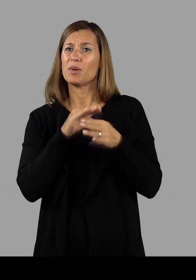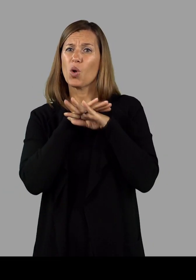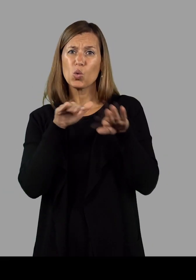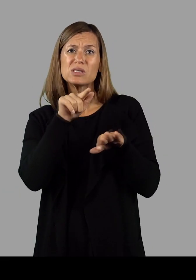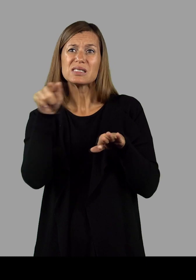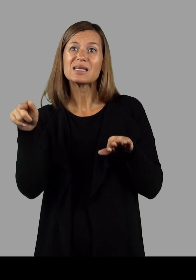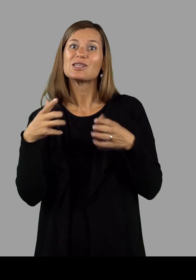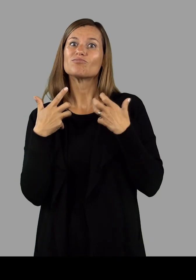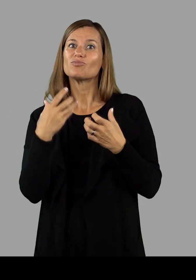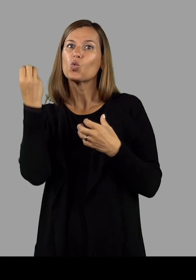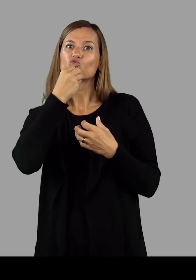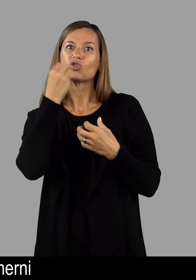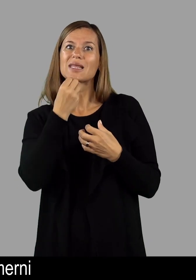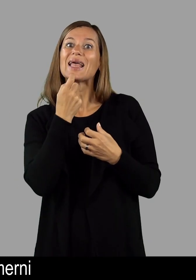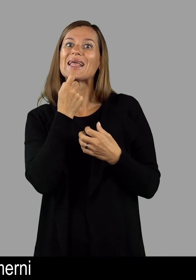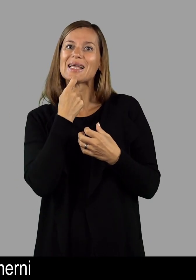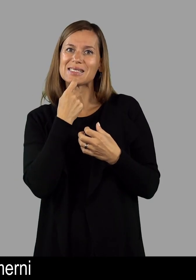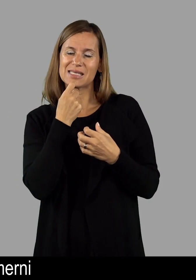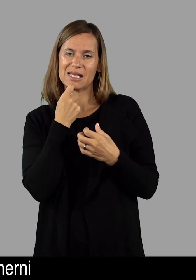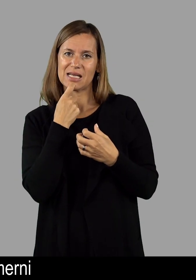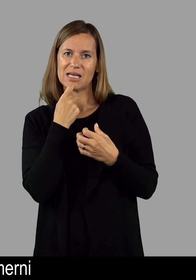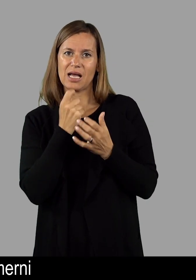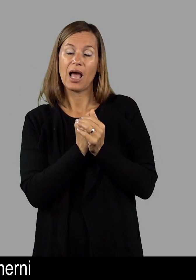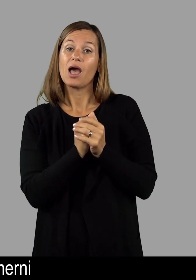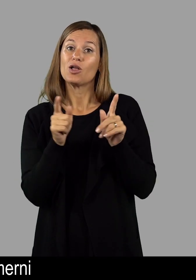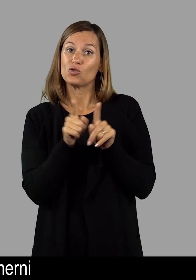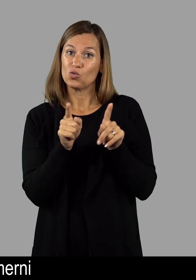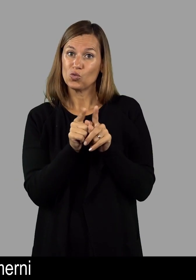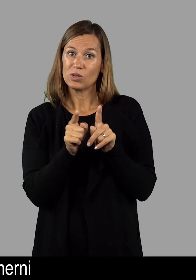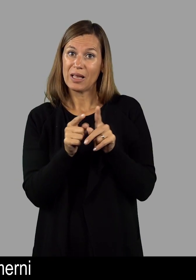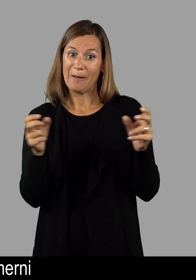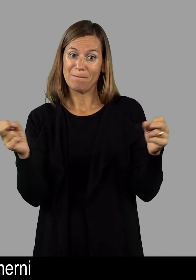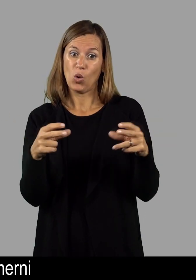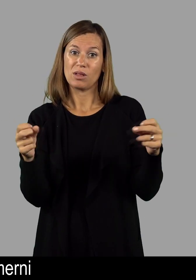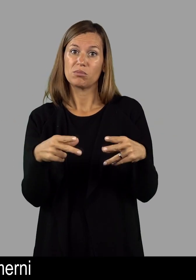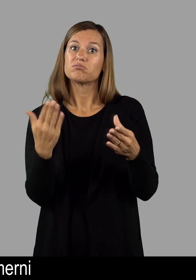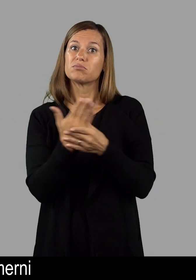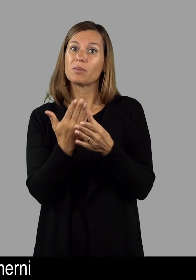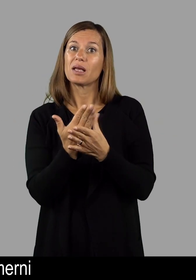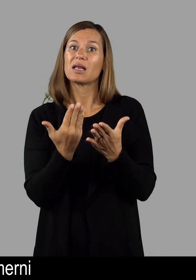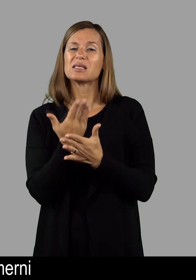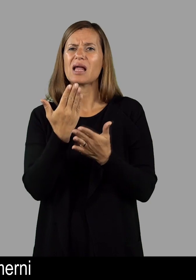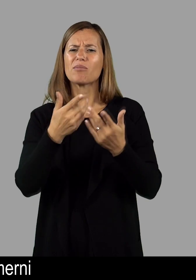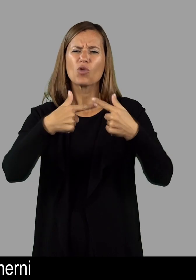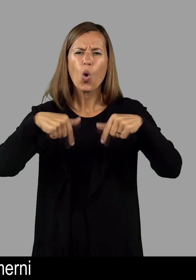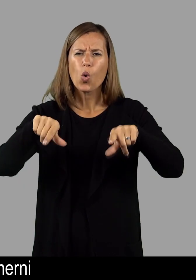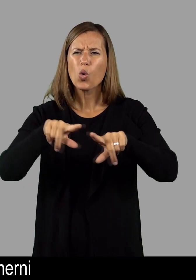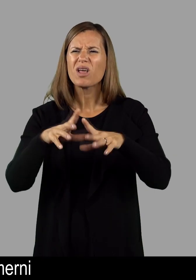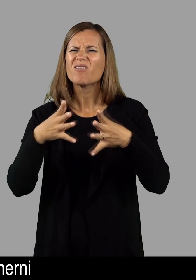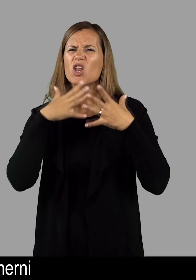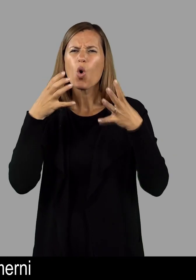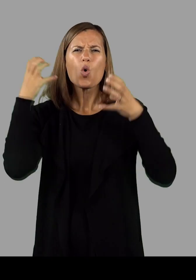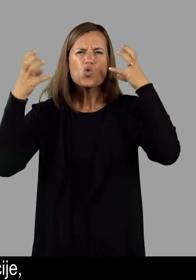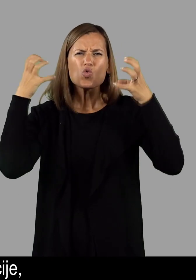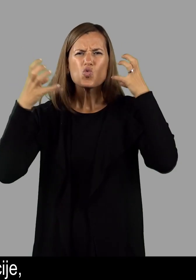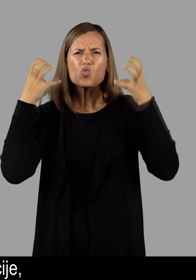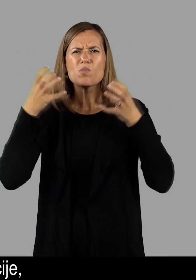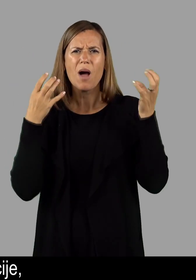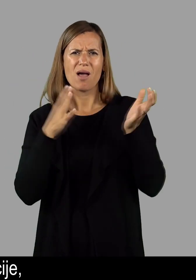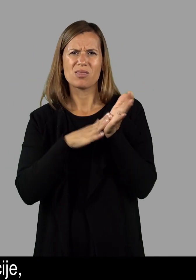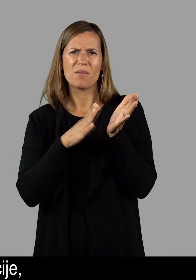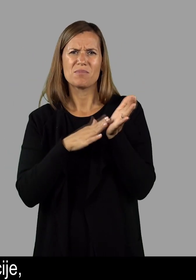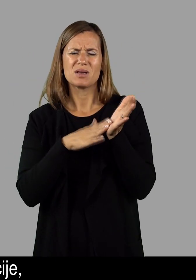učijo jezika. Poleg tega so podnapisi primerni za okolja, kjer je veliko hrupa,